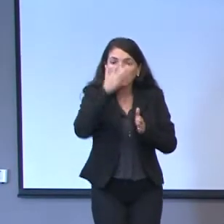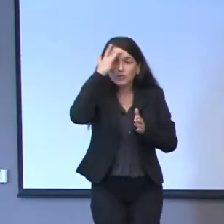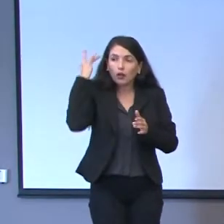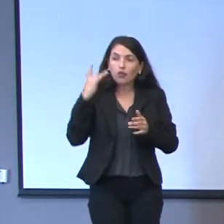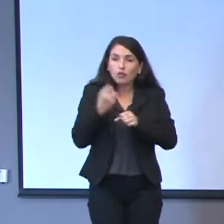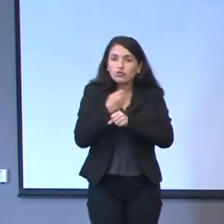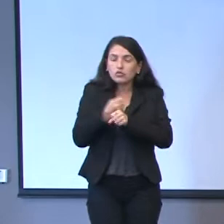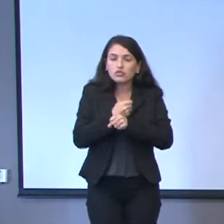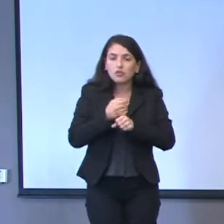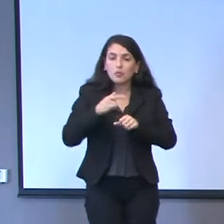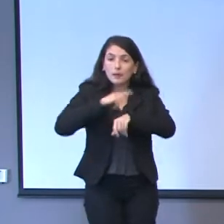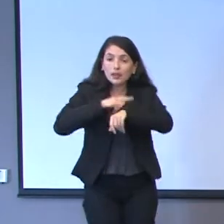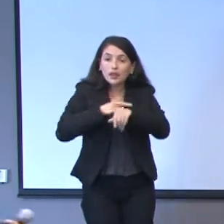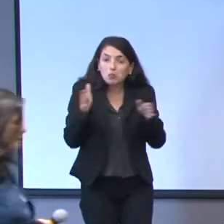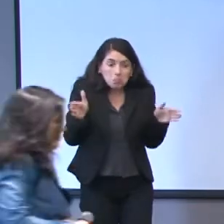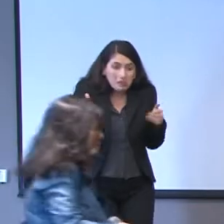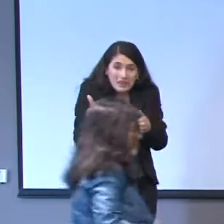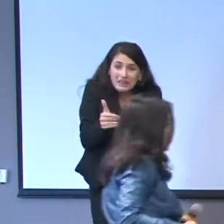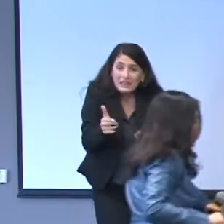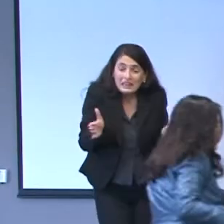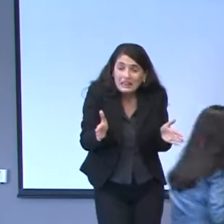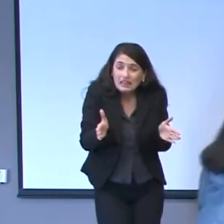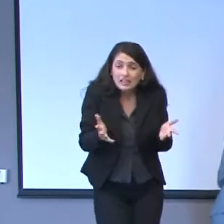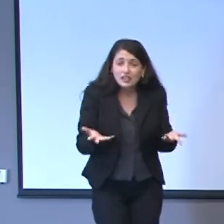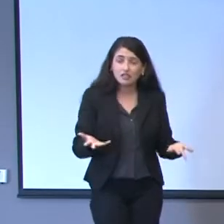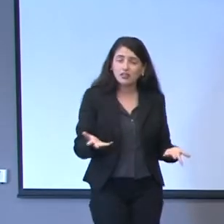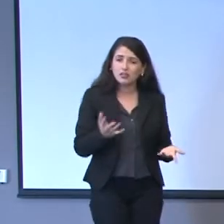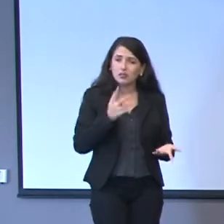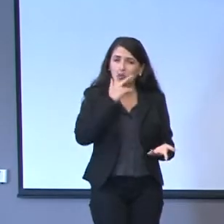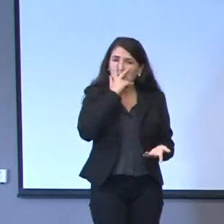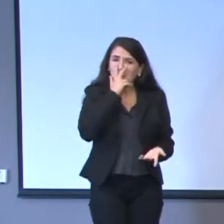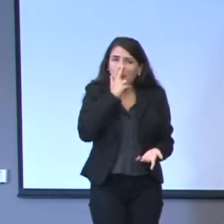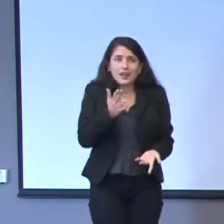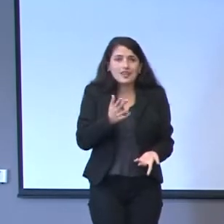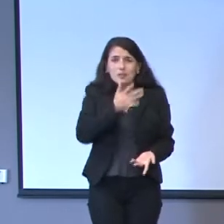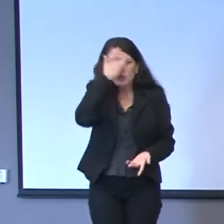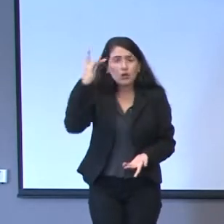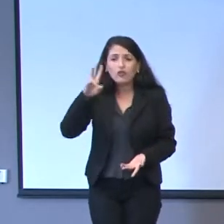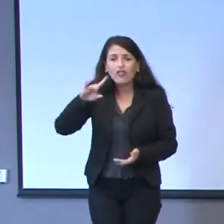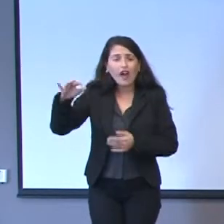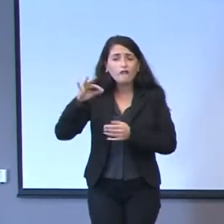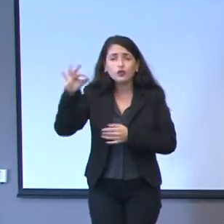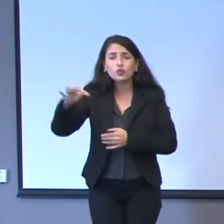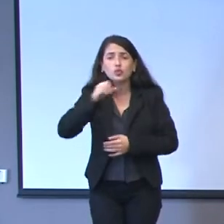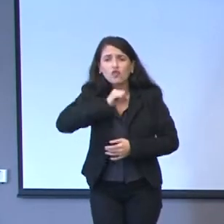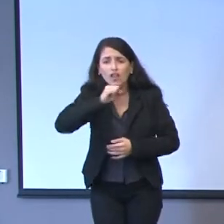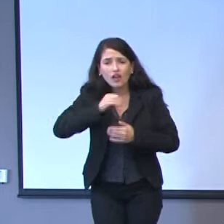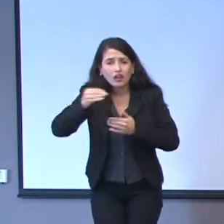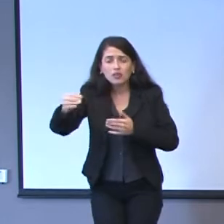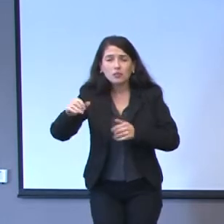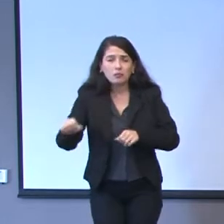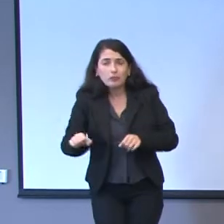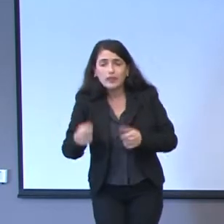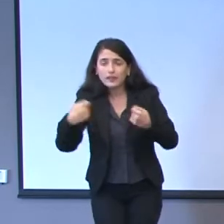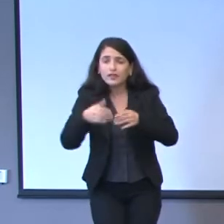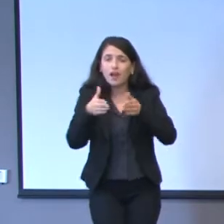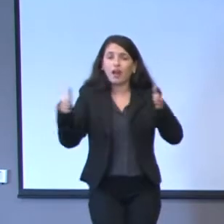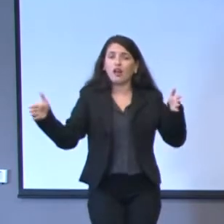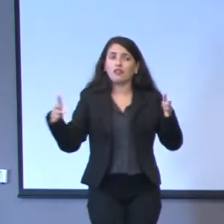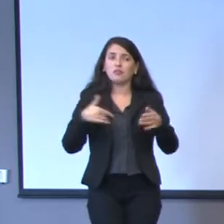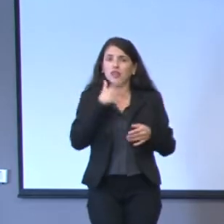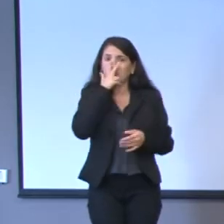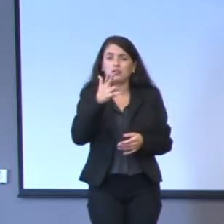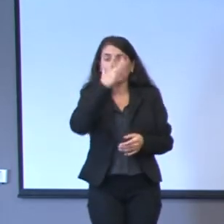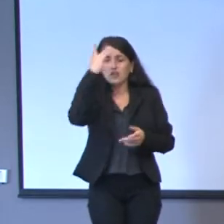né? Os banheiros são cada vez menores. Não é como se as pessoas não envelhecessem, como se a gente não recebesse visita em casa, enfim. E aquilo era a realidade